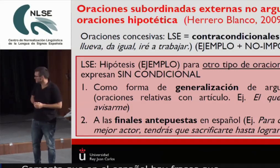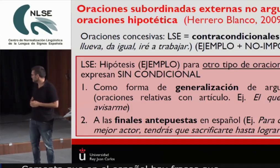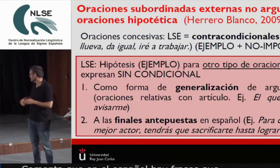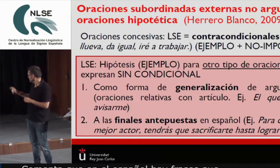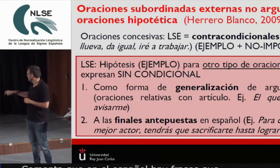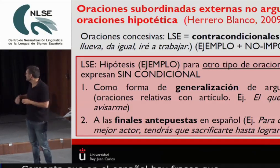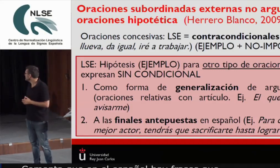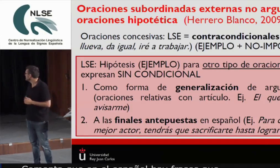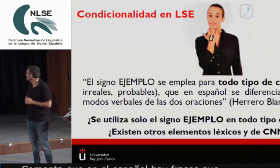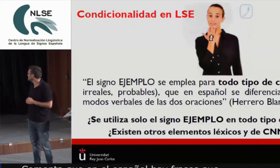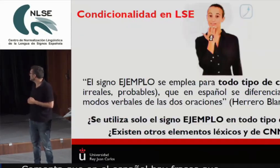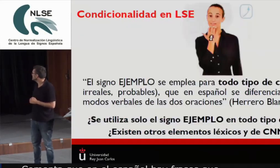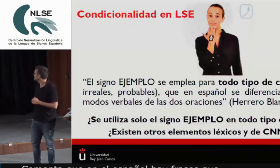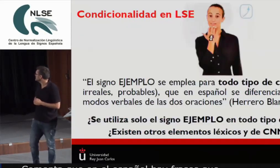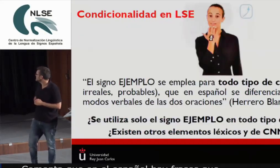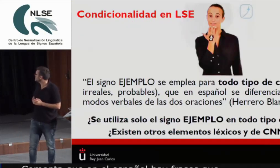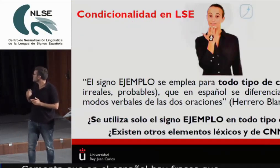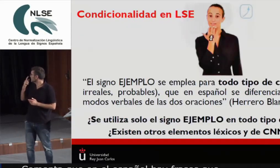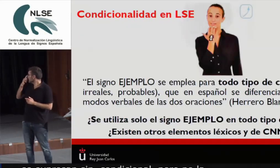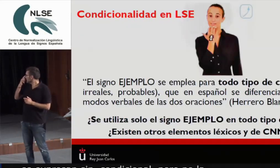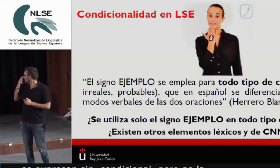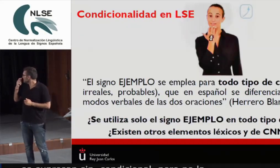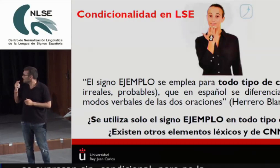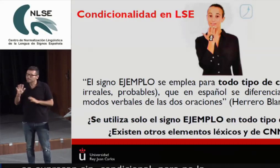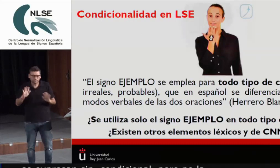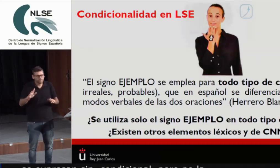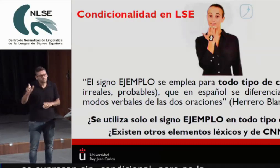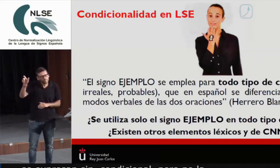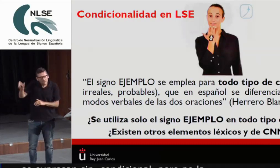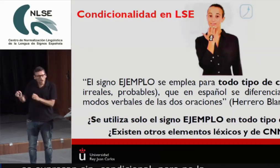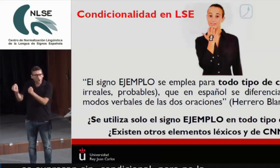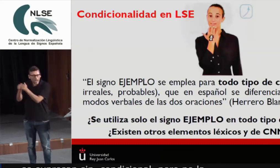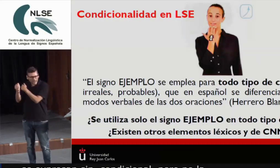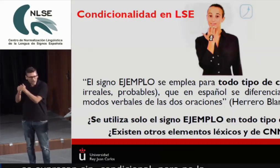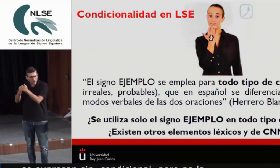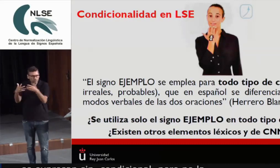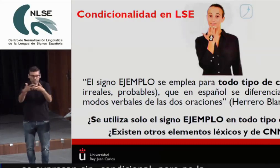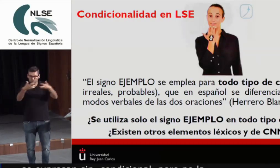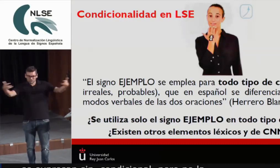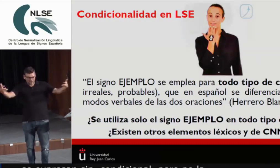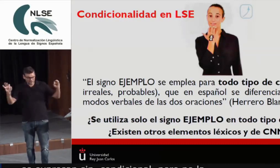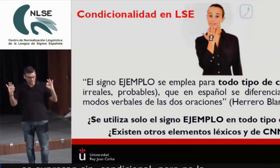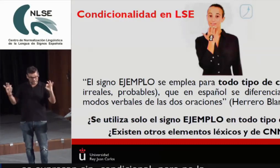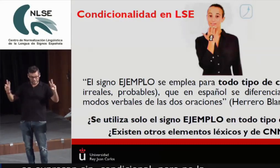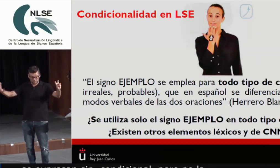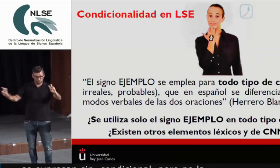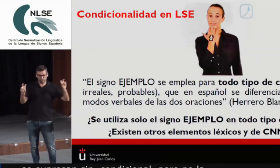Explicar en detalle este aspecto no tenemos tiempo, pero bueno, quería dejarlo como pincelada.